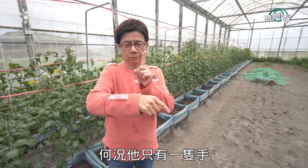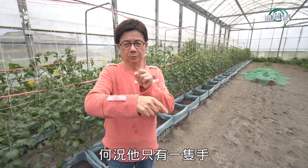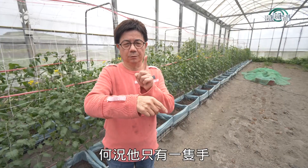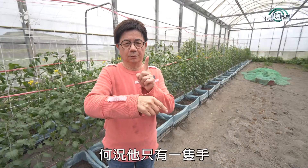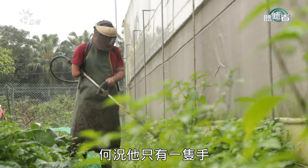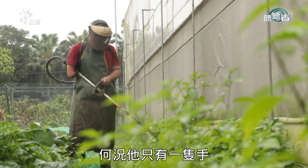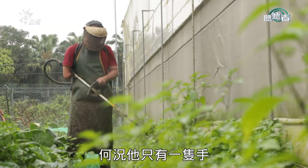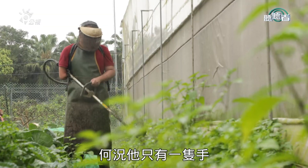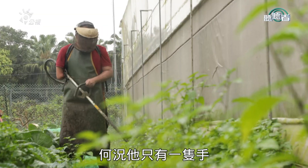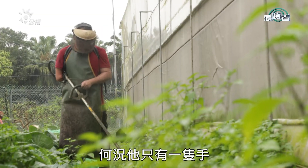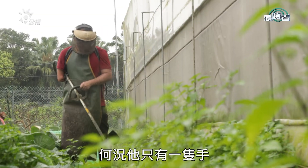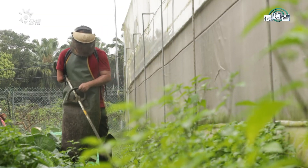只有一只手。